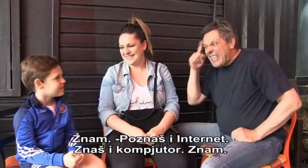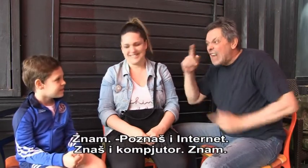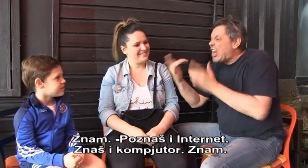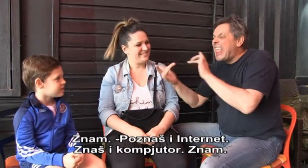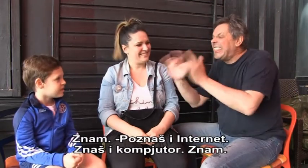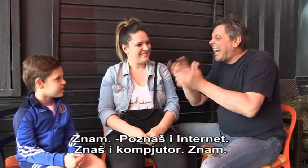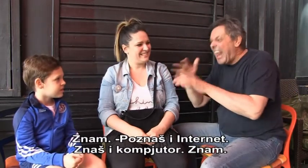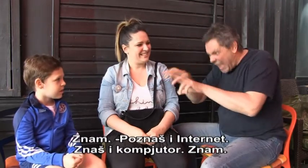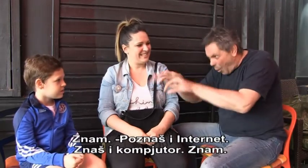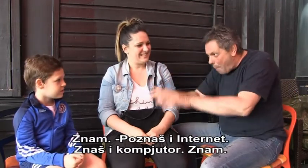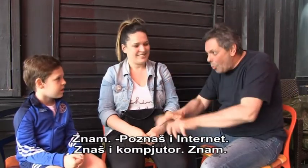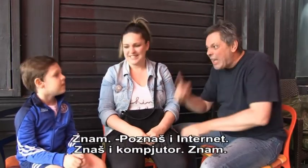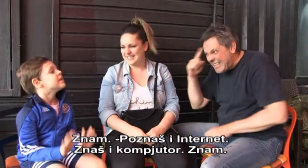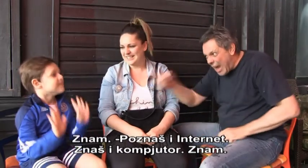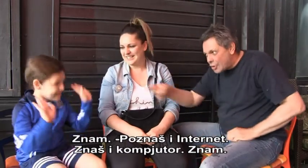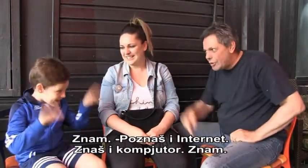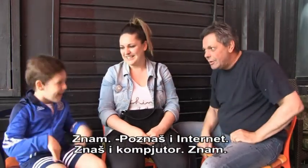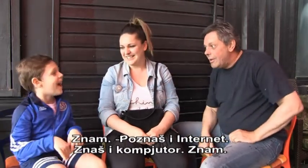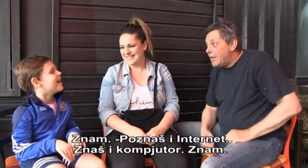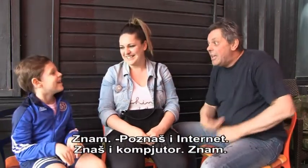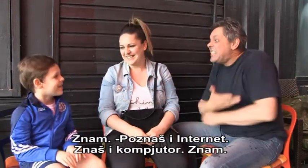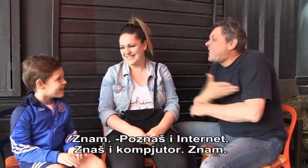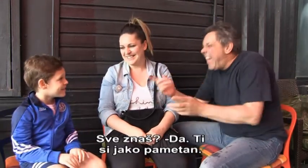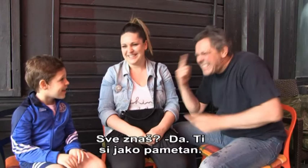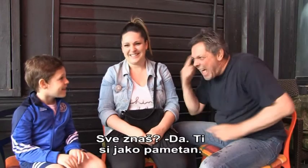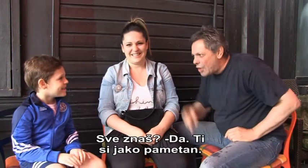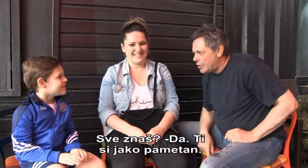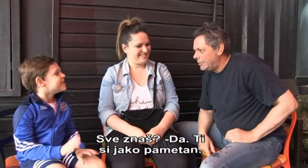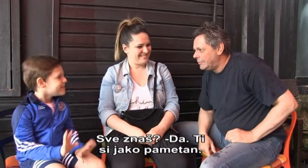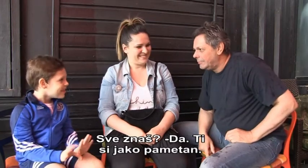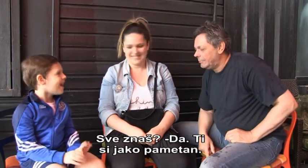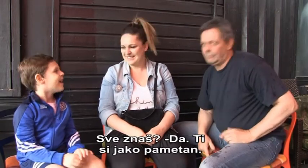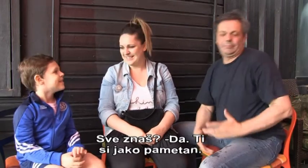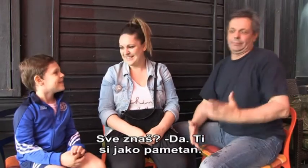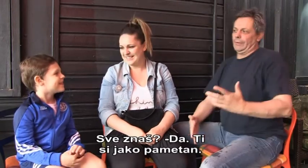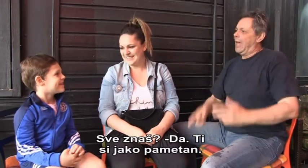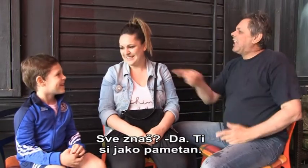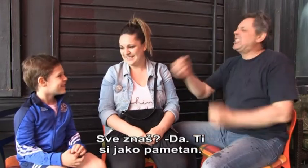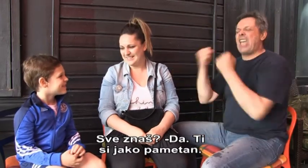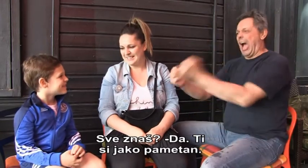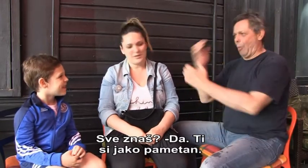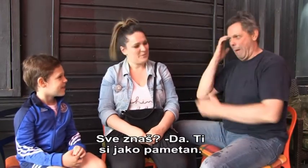Znaš internet na kompjuter, znaš. Sve znaš. Ti si jako